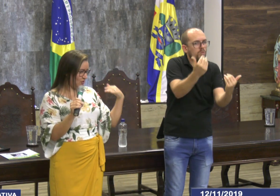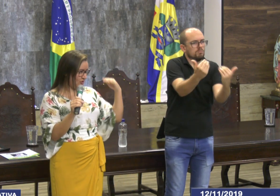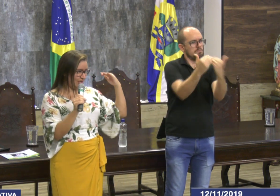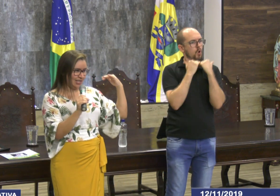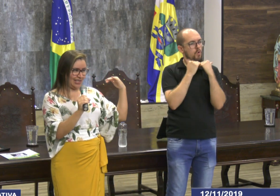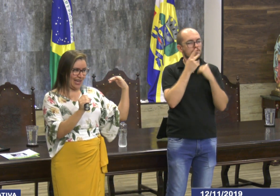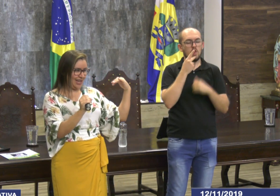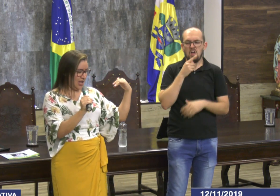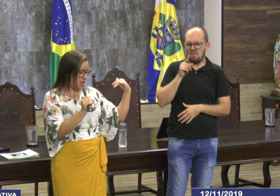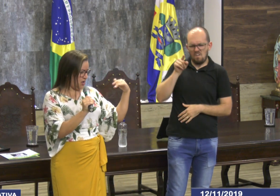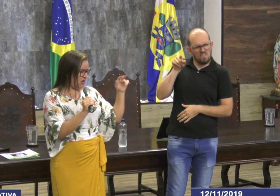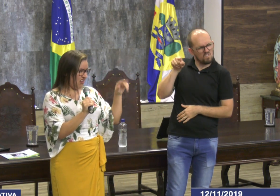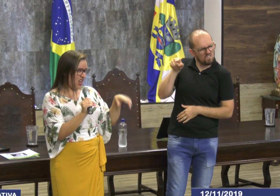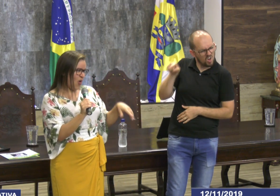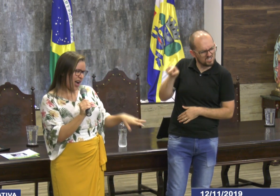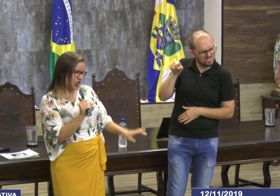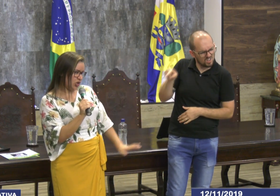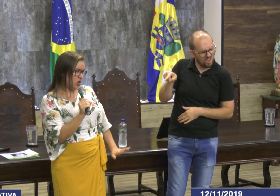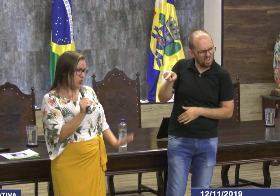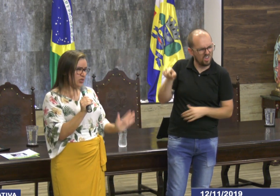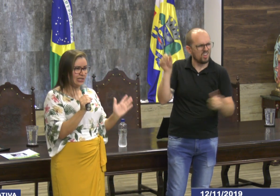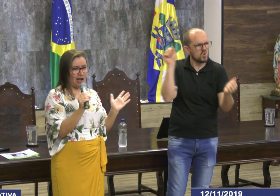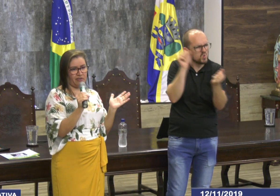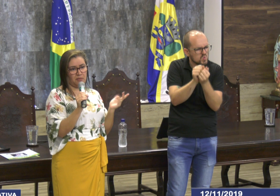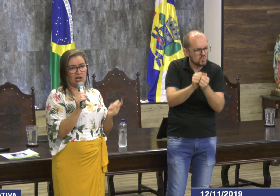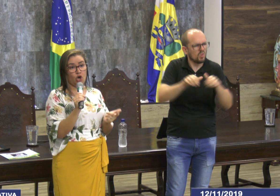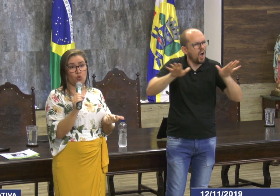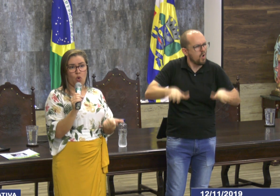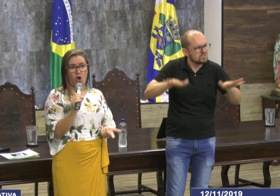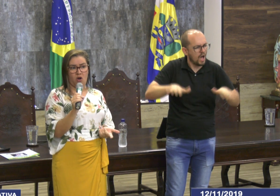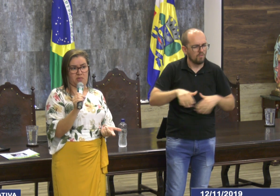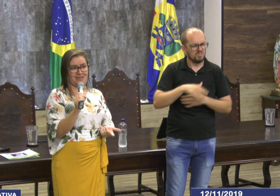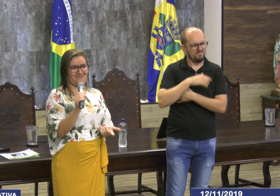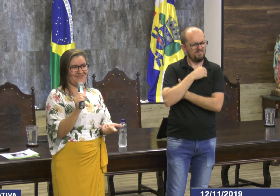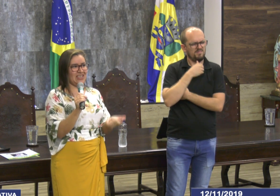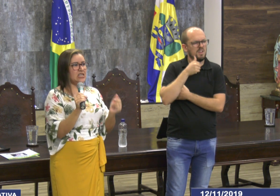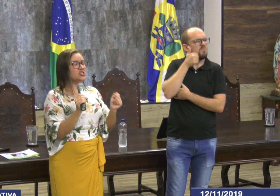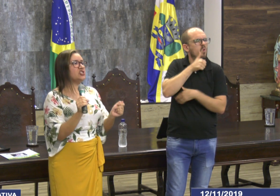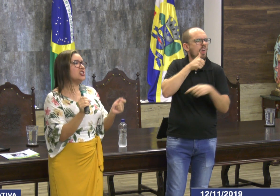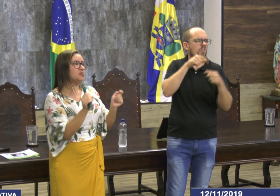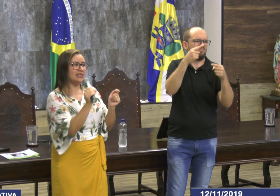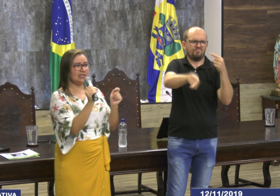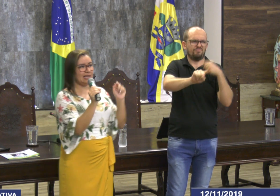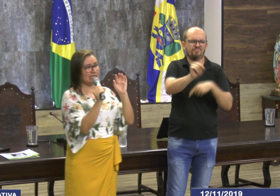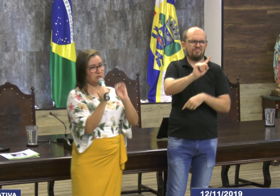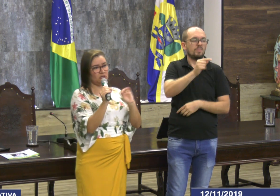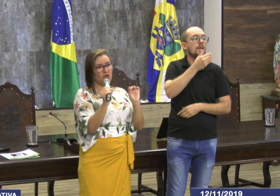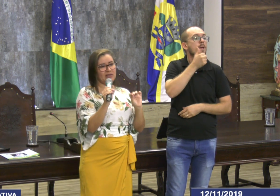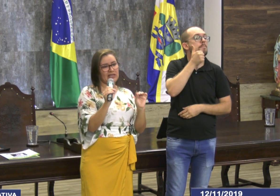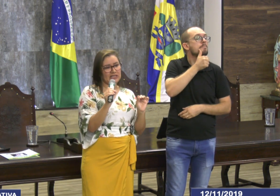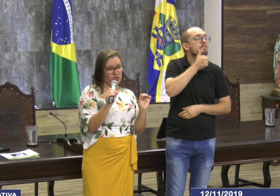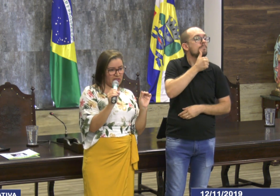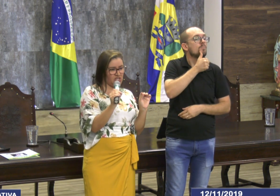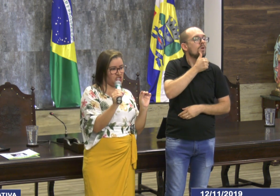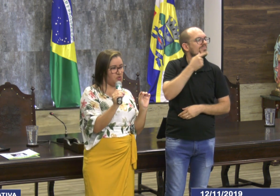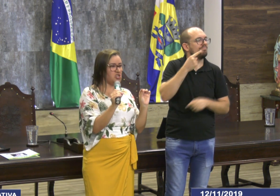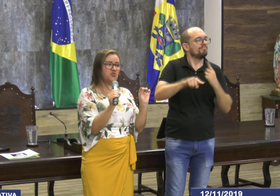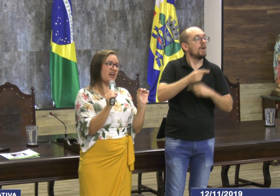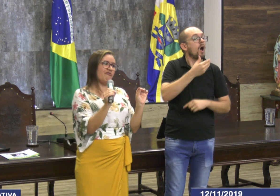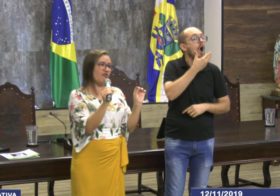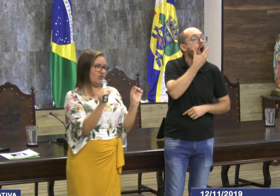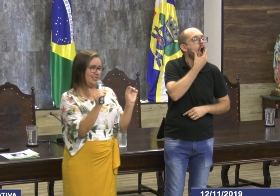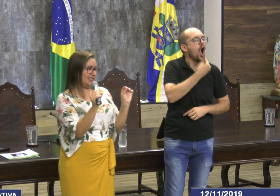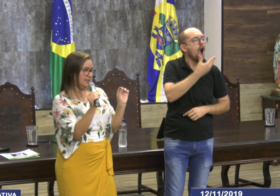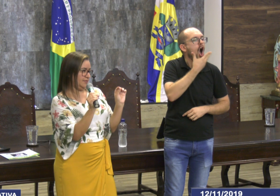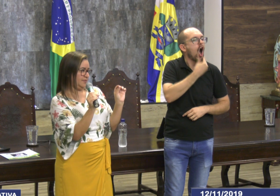tamanho todo aqui, né? Eu acho que com o Gustavo era melhor um homem. Gente, mas essas pessoas, elas não entendiam que não